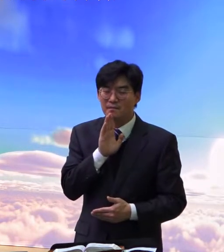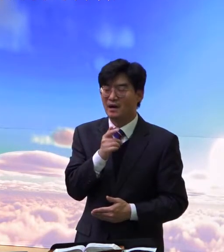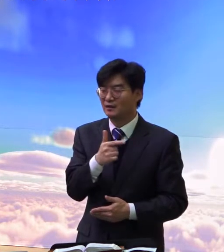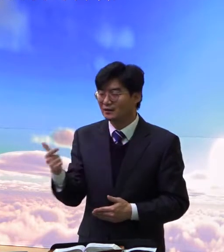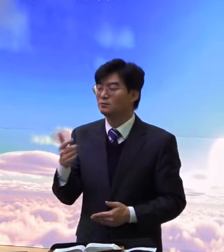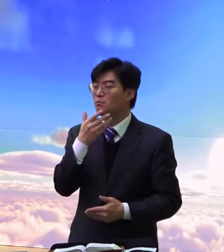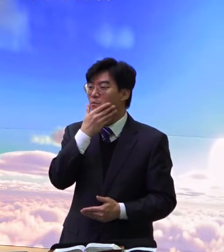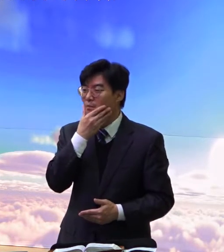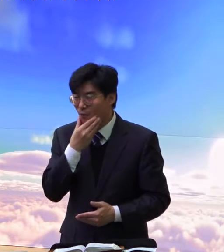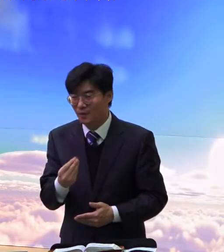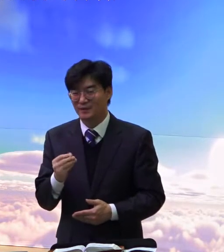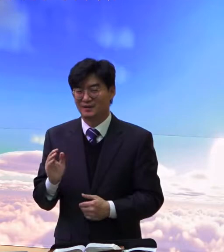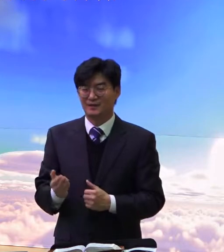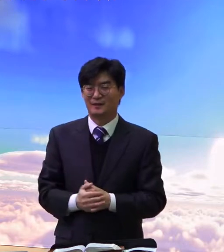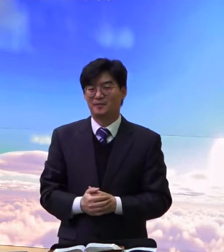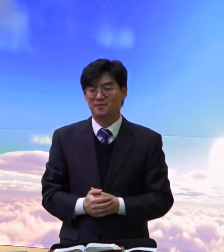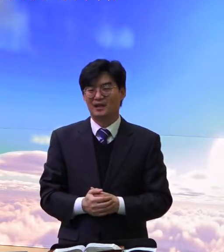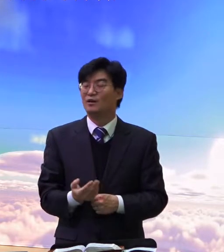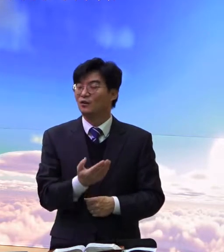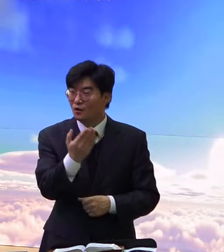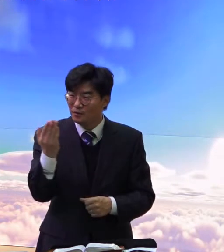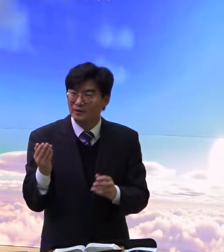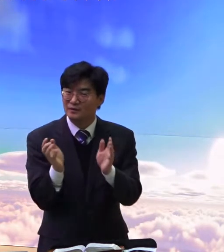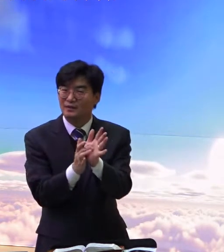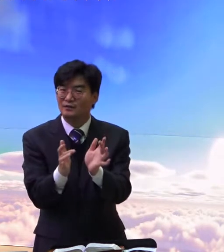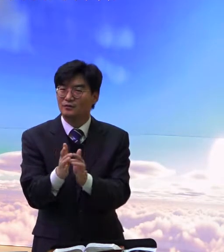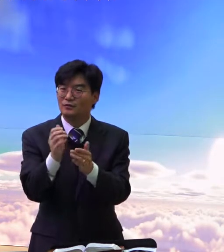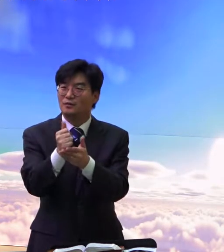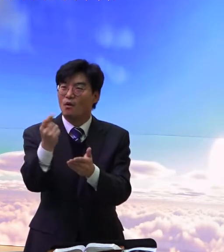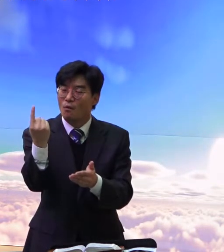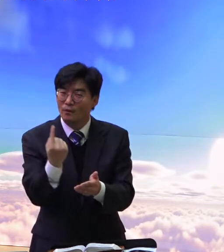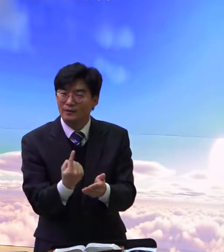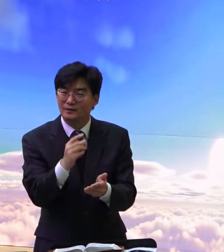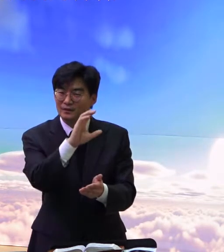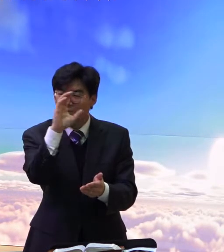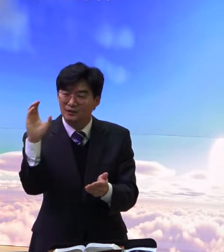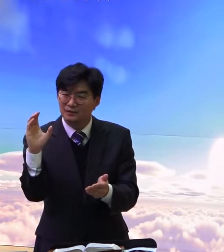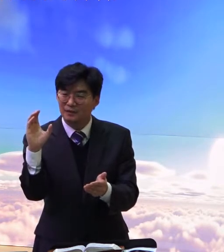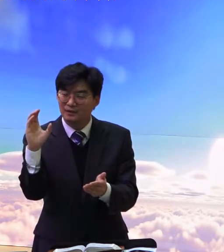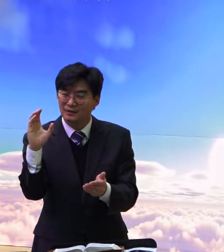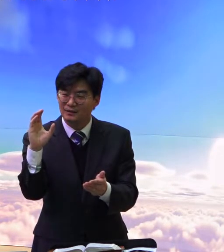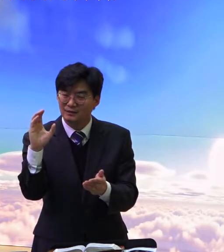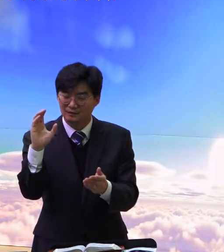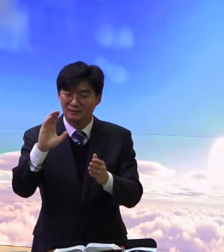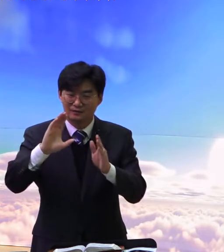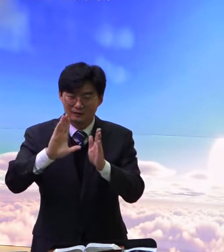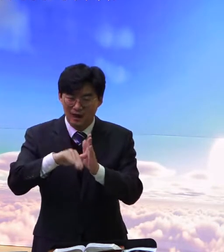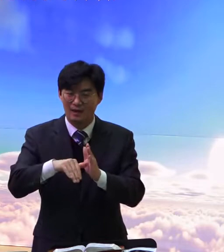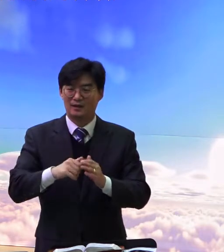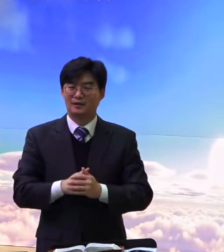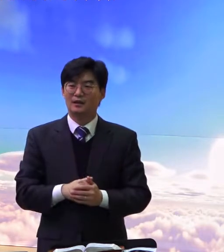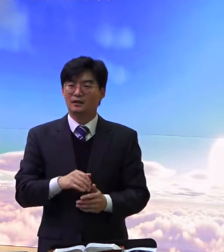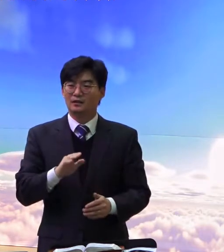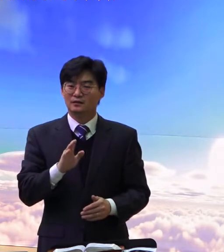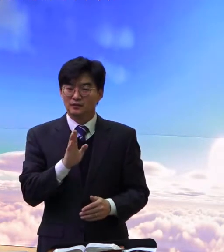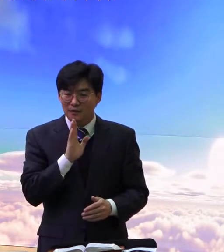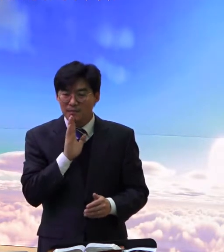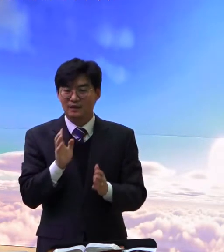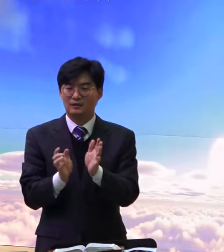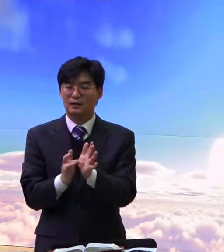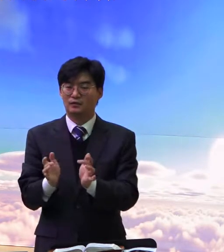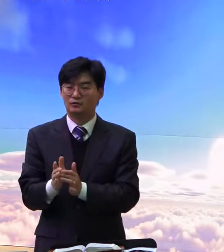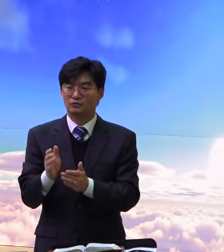여기 계신 여러분들이 대림 성탄을 지내면서 정말 예수님이 임하시는 그런 가난하고